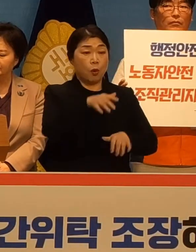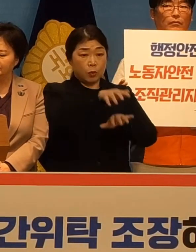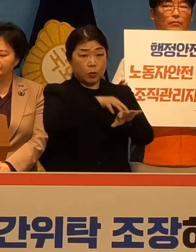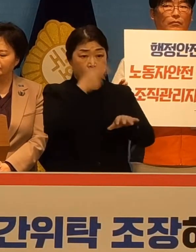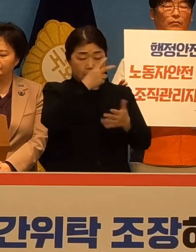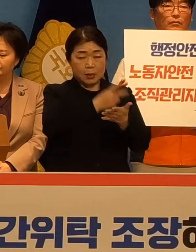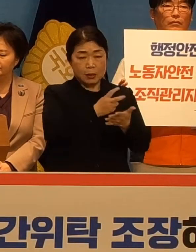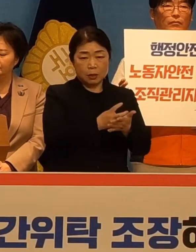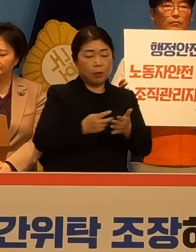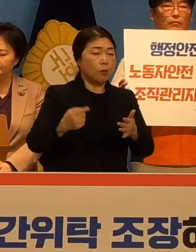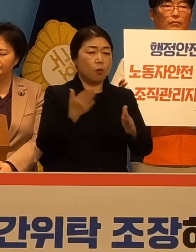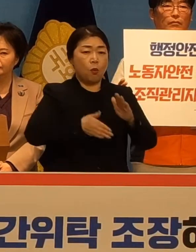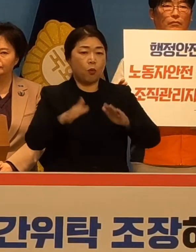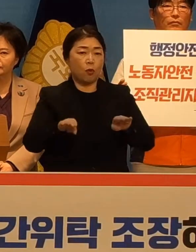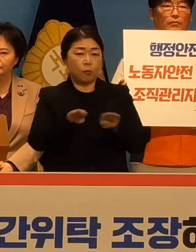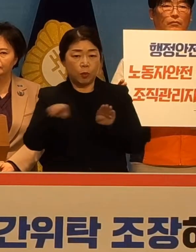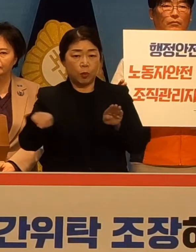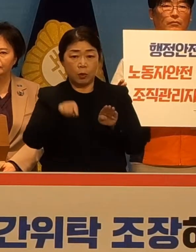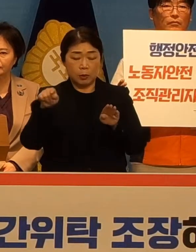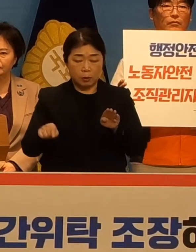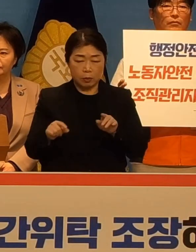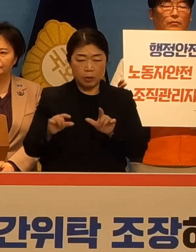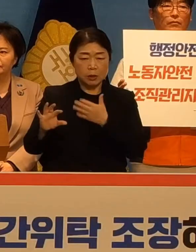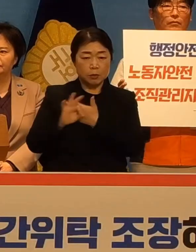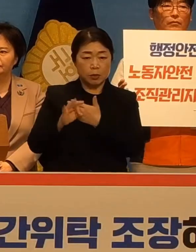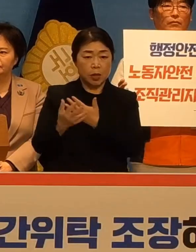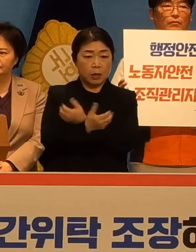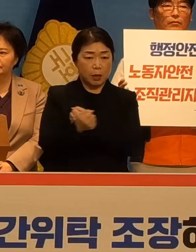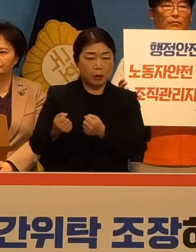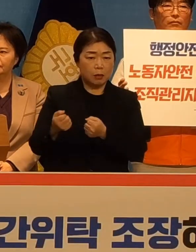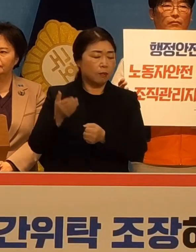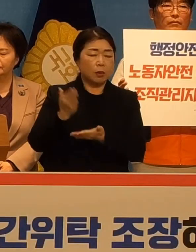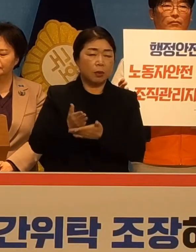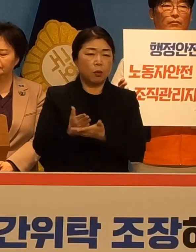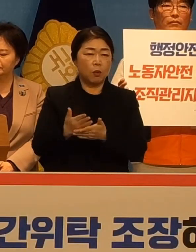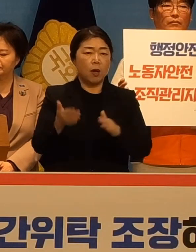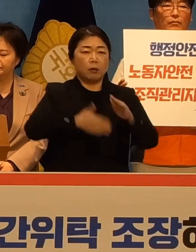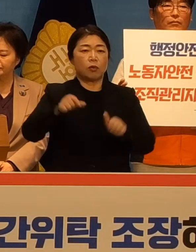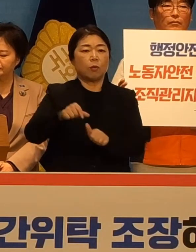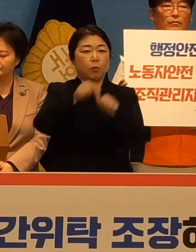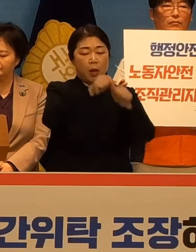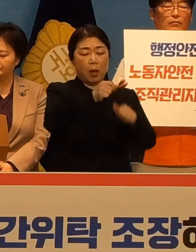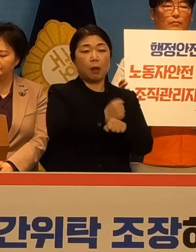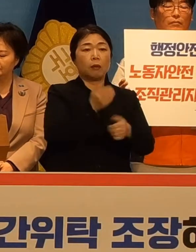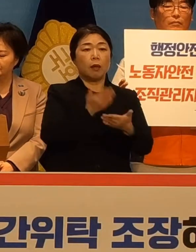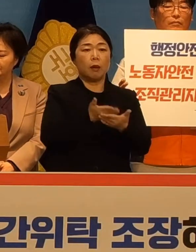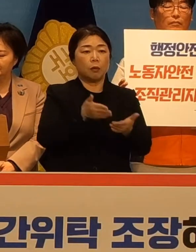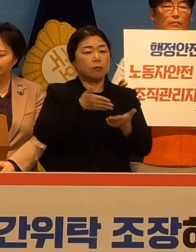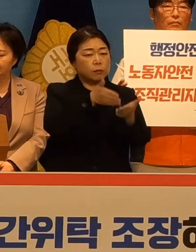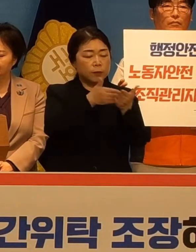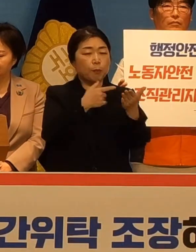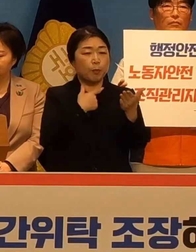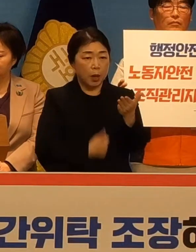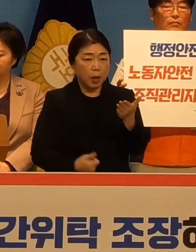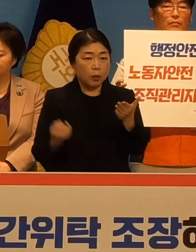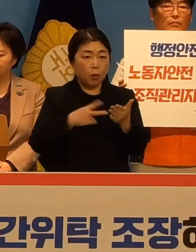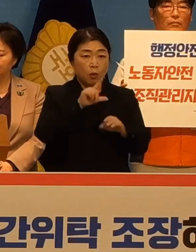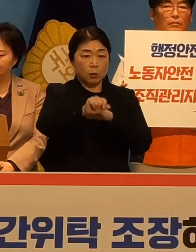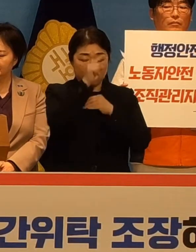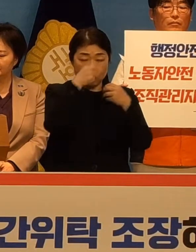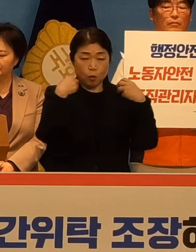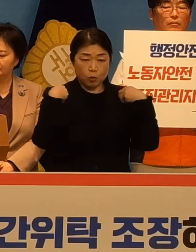지침을 공공부문 비정규직의 정규직화 정책을 형행해왔고 지자체